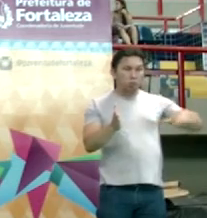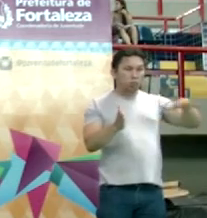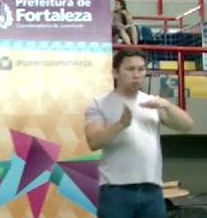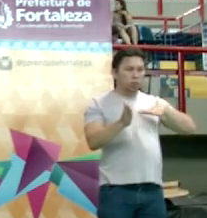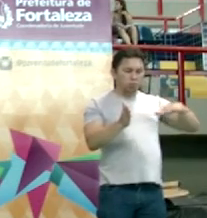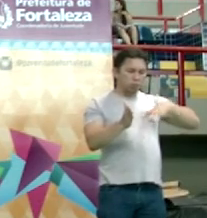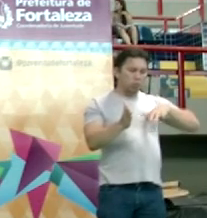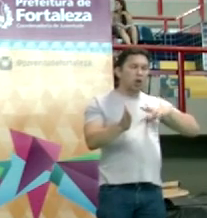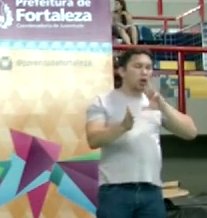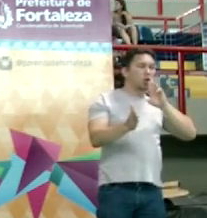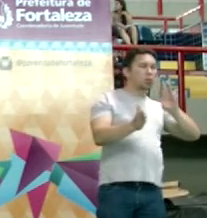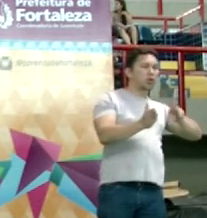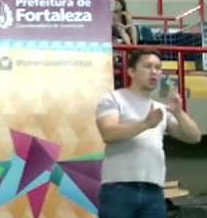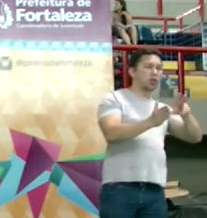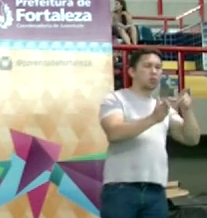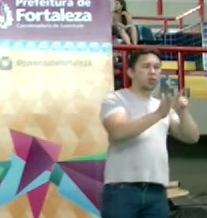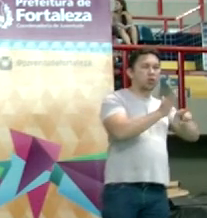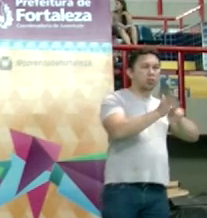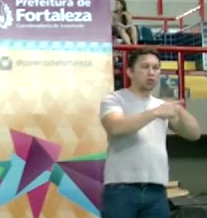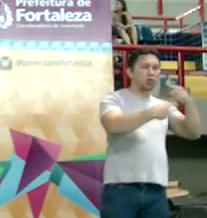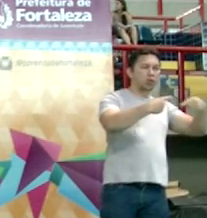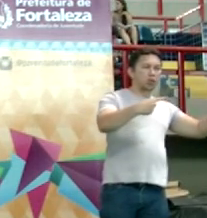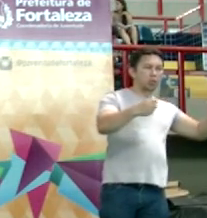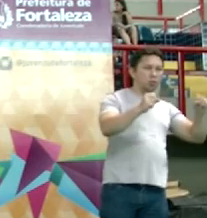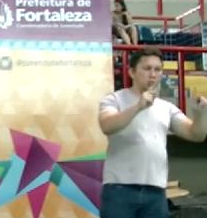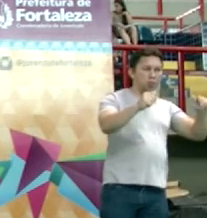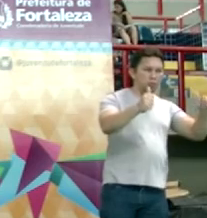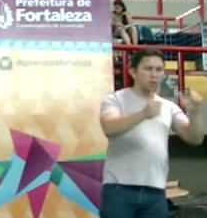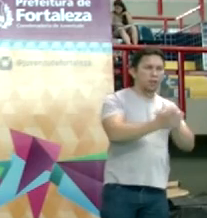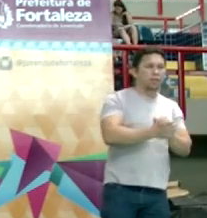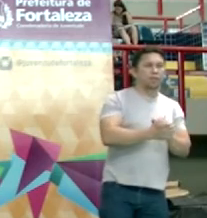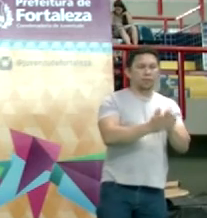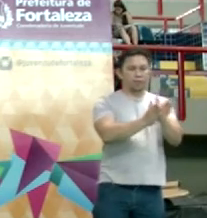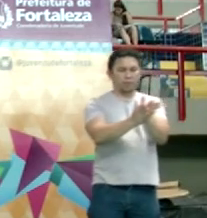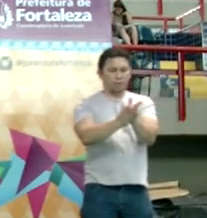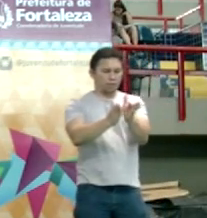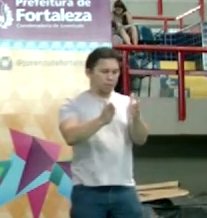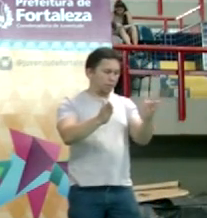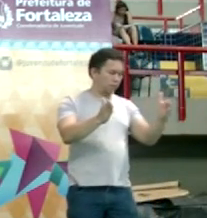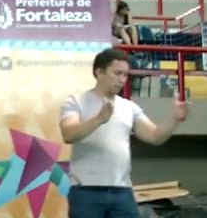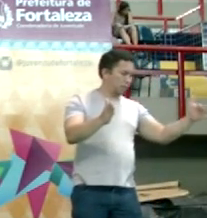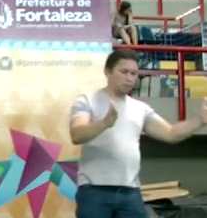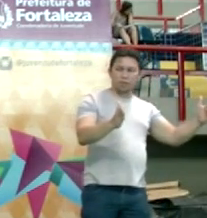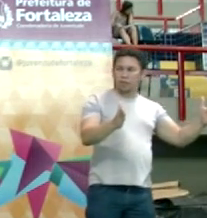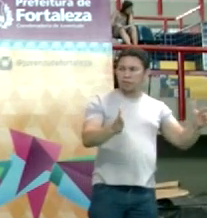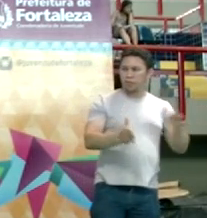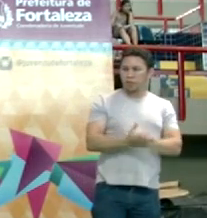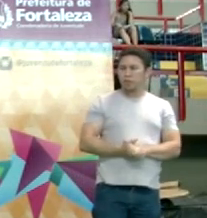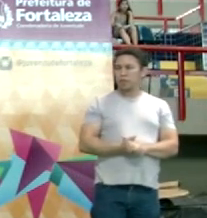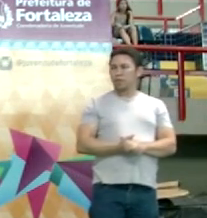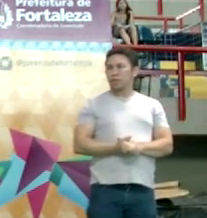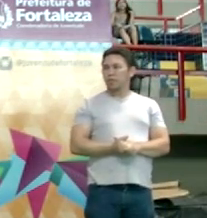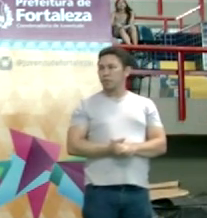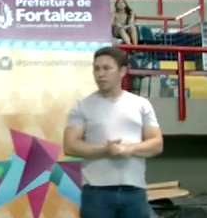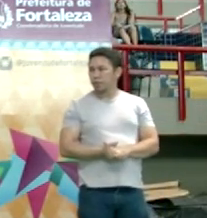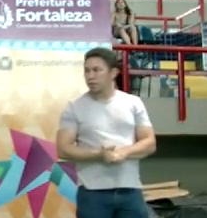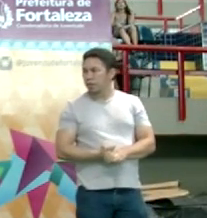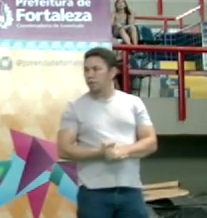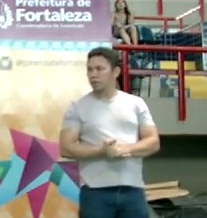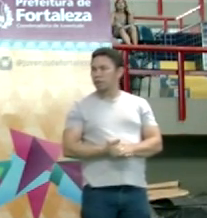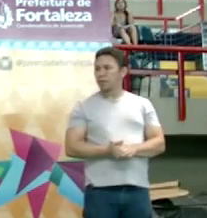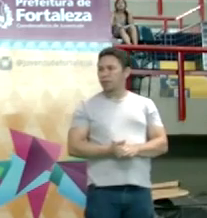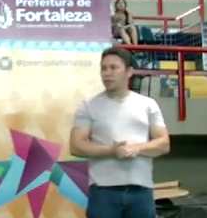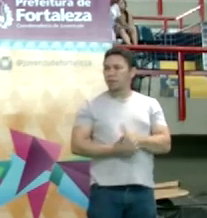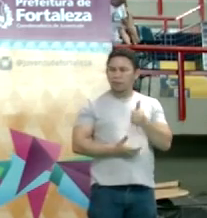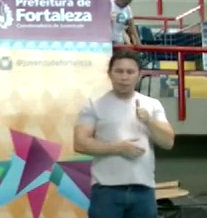depois resolve as questões. Tá bom? Ora, quando a gente fala, aí gostei dessa foto aí, ficou muito bonita, com a língua de fora aí,